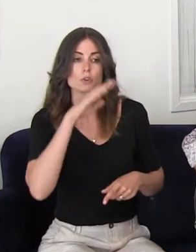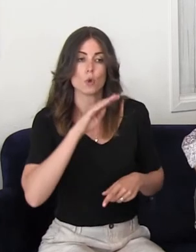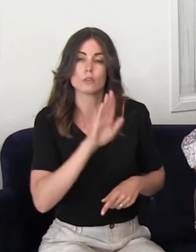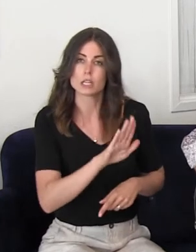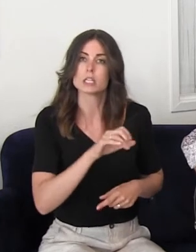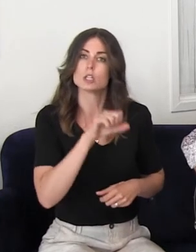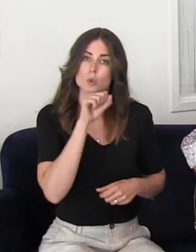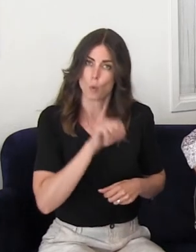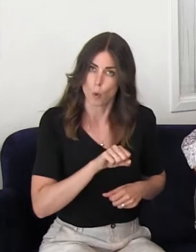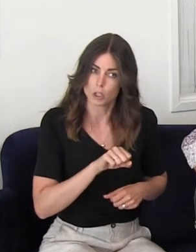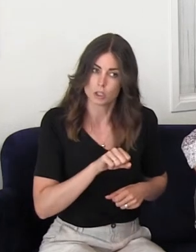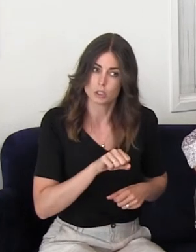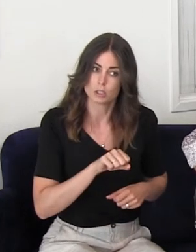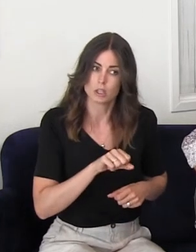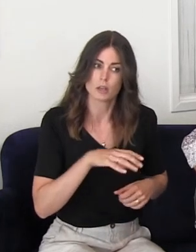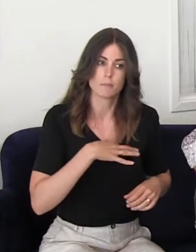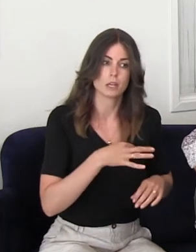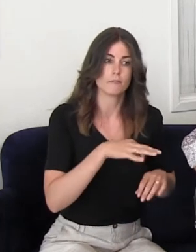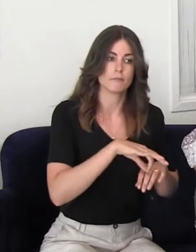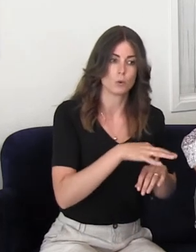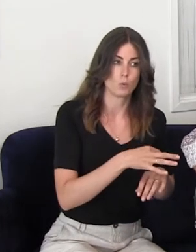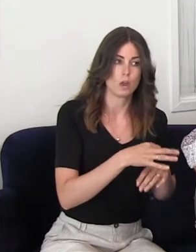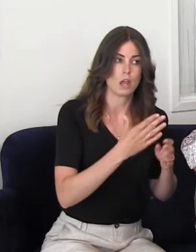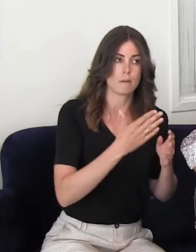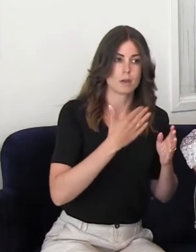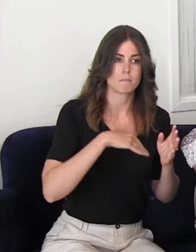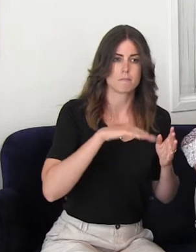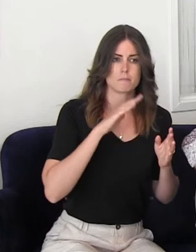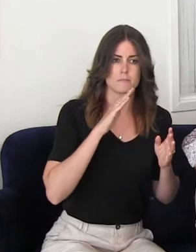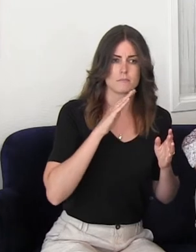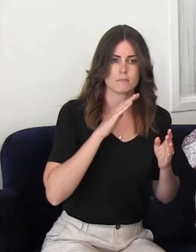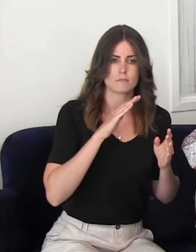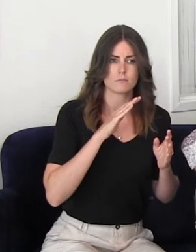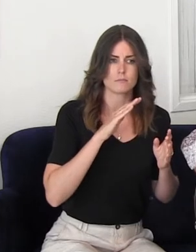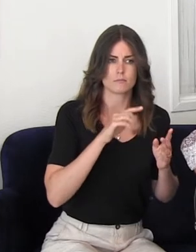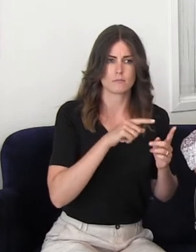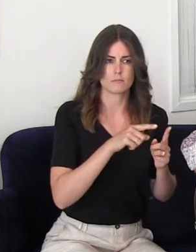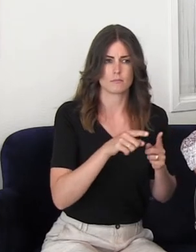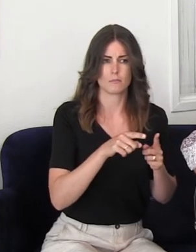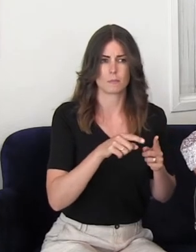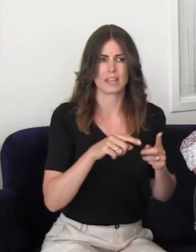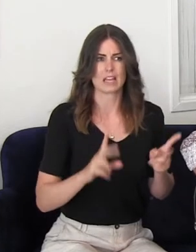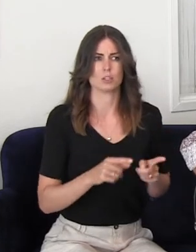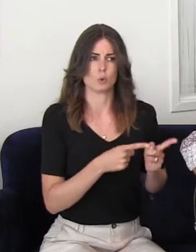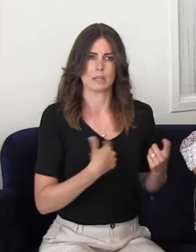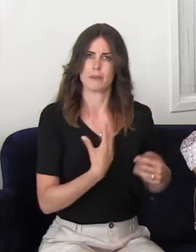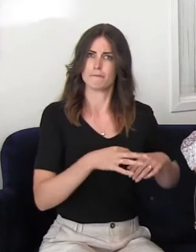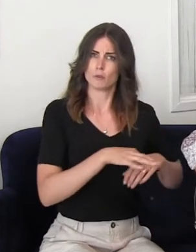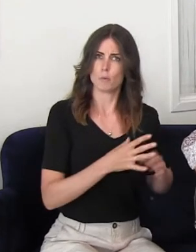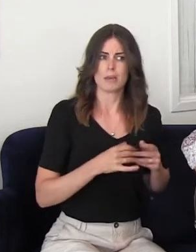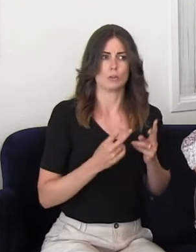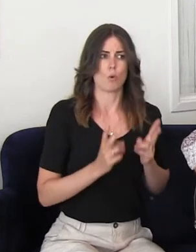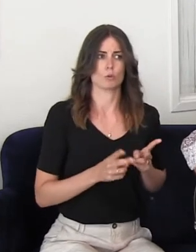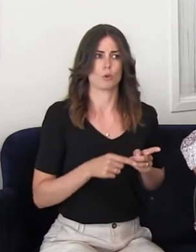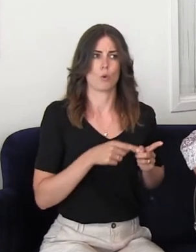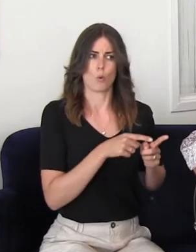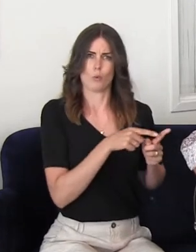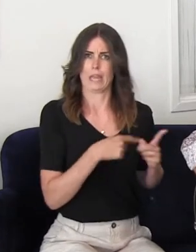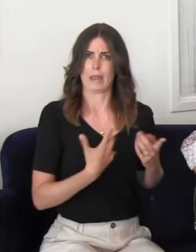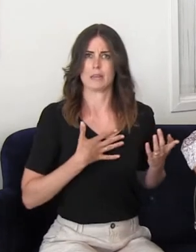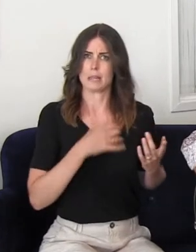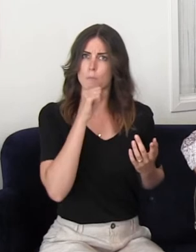son. Min fru är mammans moder, och det gör mig ganska sned. Fast hon är min hustru, hon är